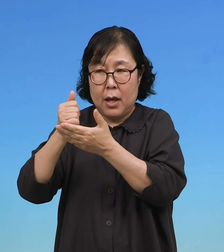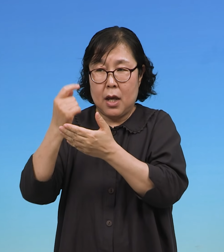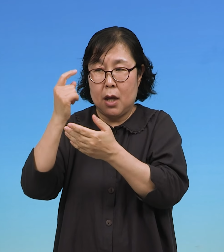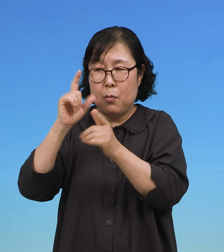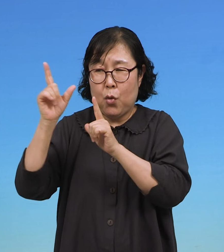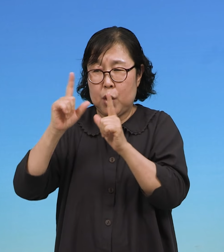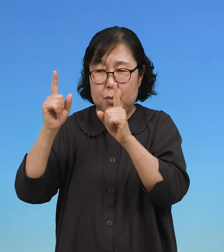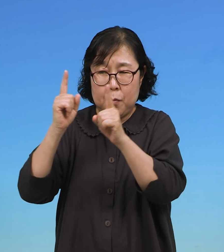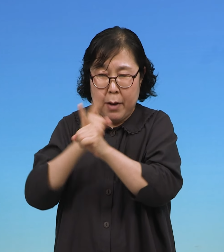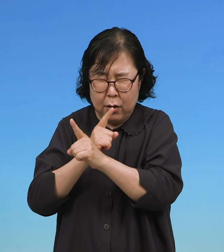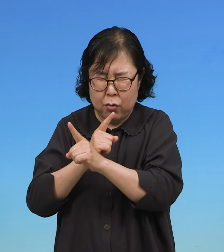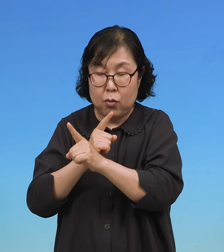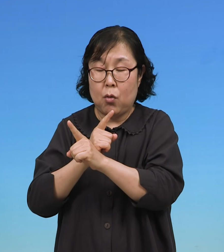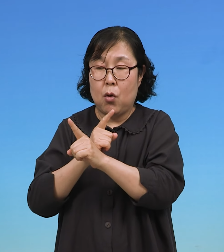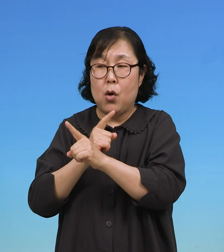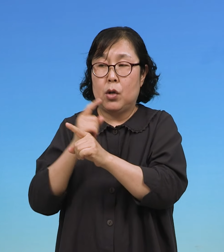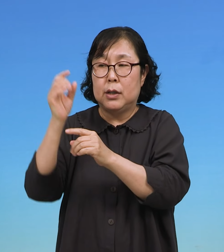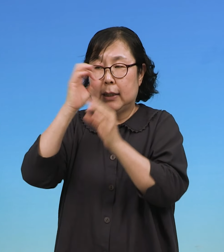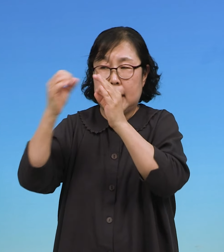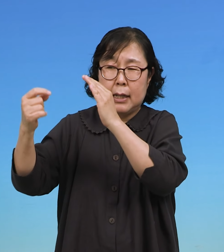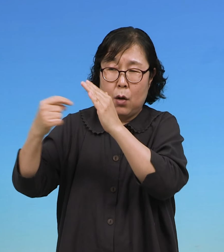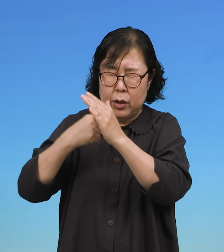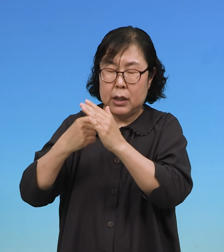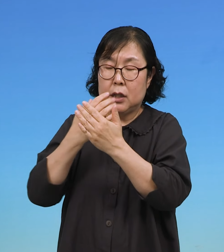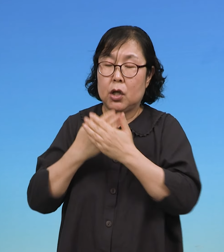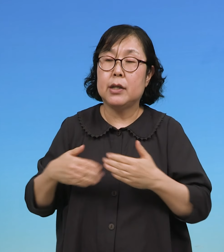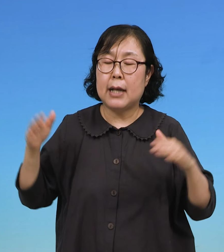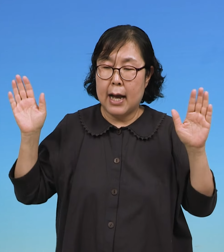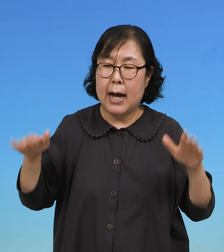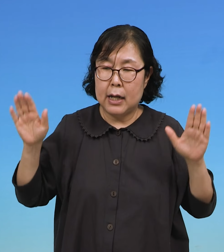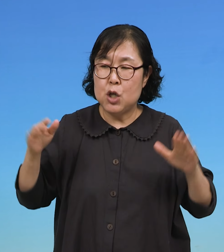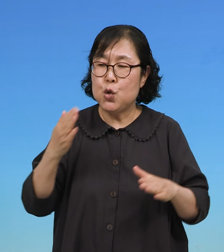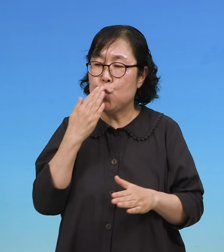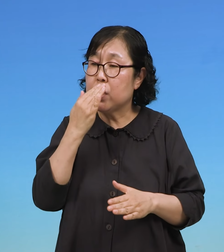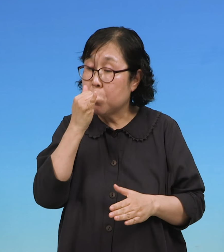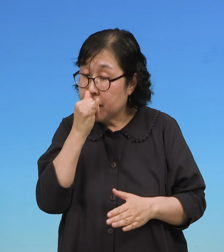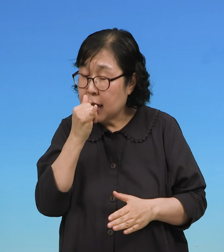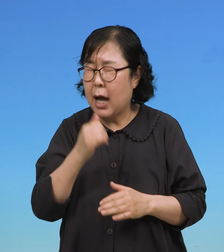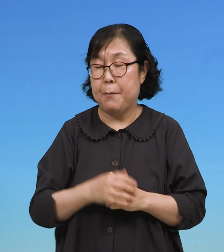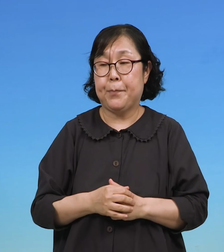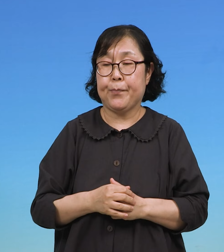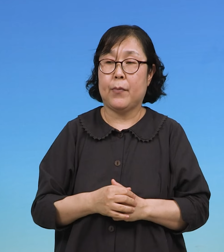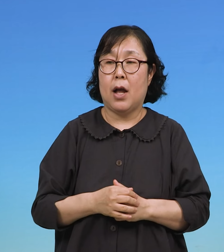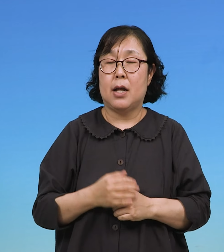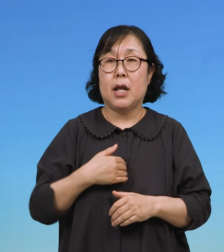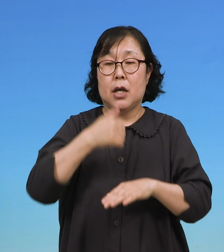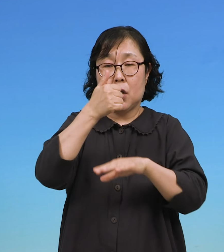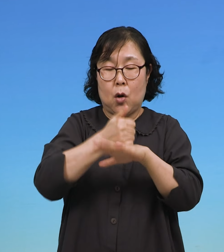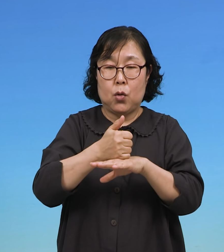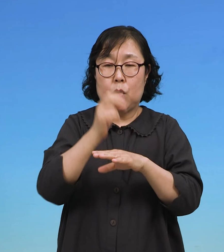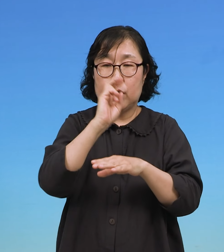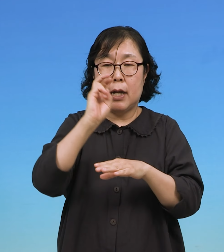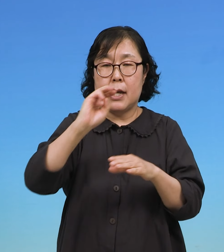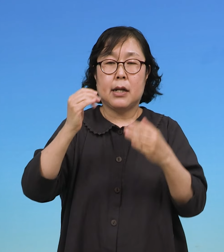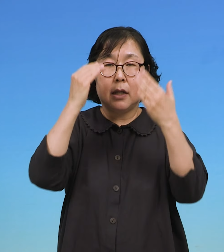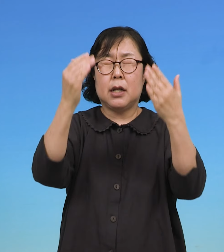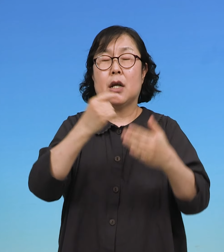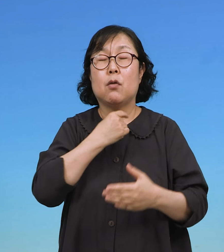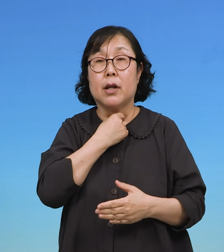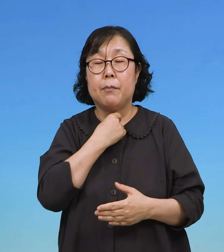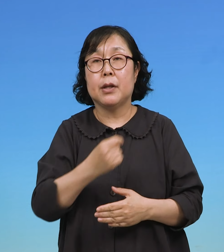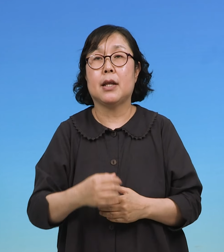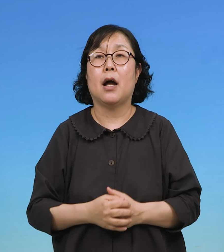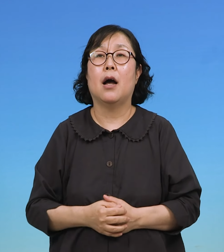누가 알겠습니까? 상징적으로 말씀드려서 결론을, 저는 오늘 이 찬양으로 결론을 맺기 원합니다.